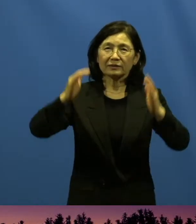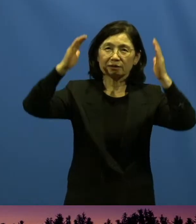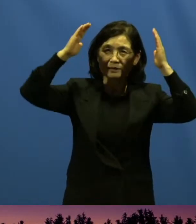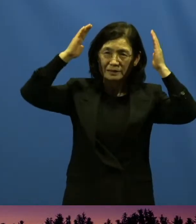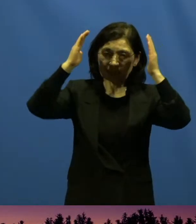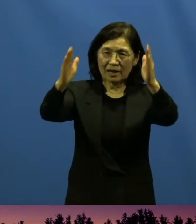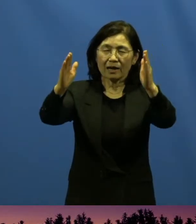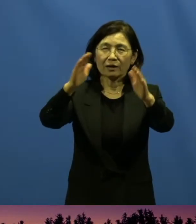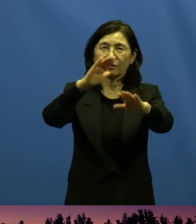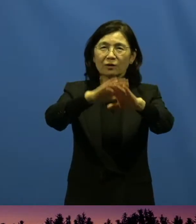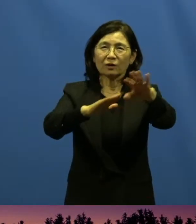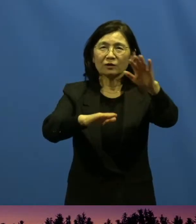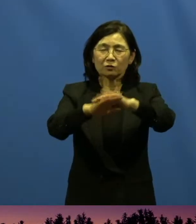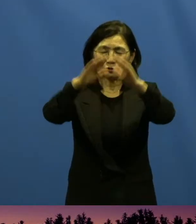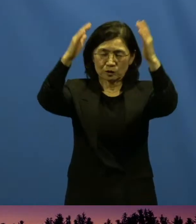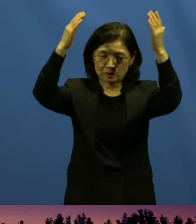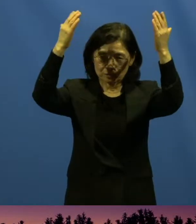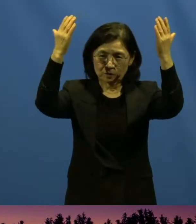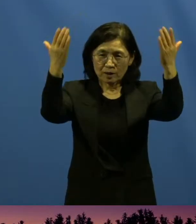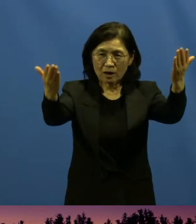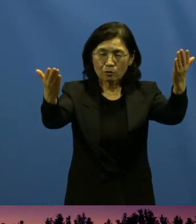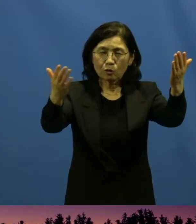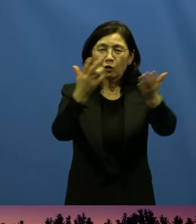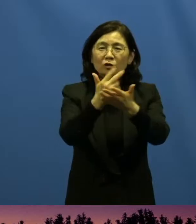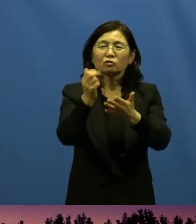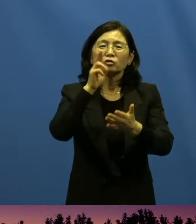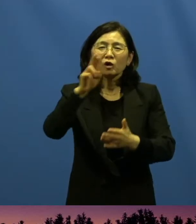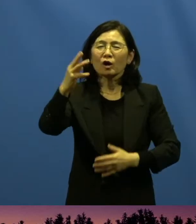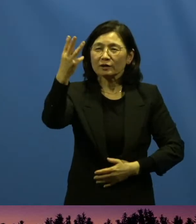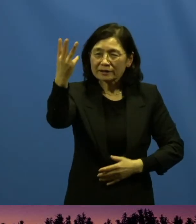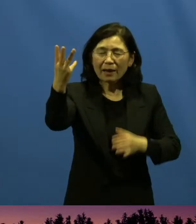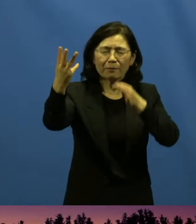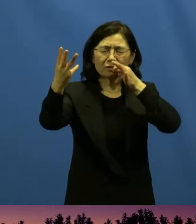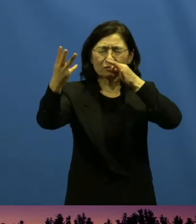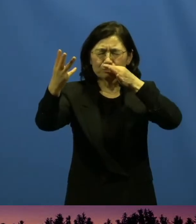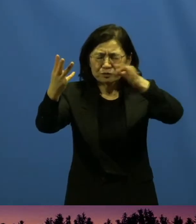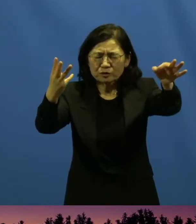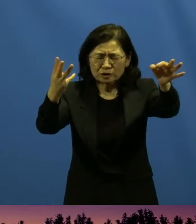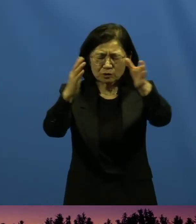두 손을 뻗고 주여 삼창 부르고 축복하며 기도하겠습니다. 주여!